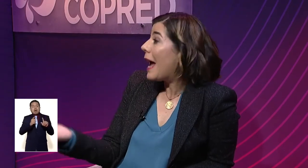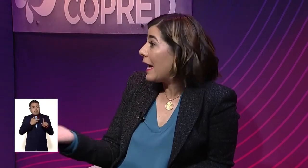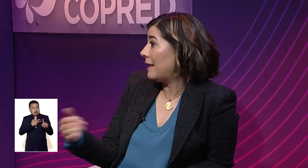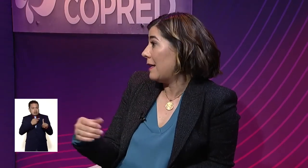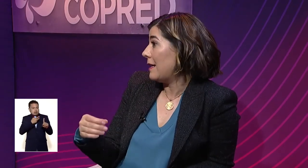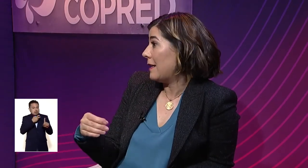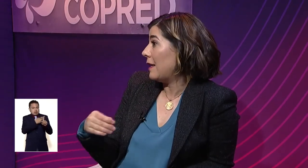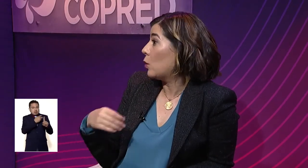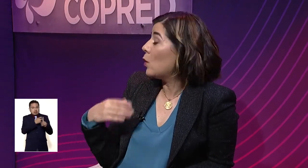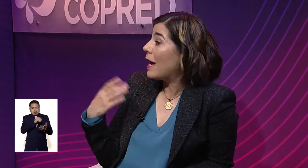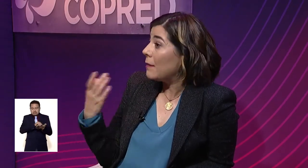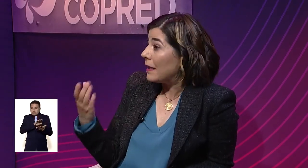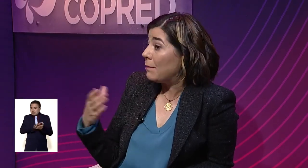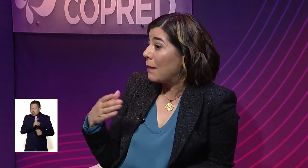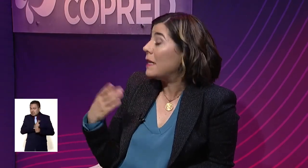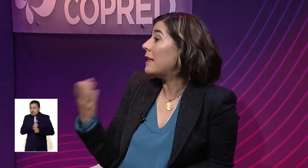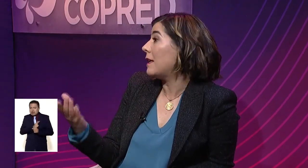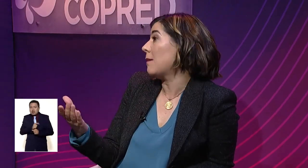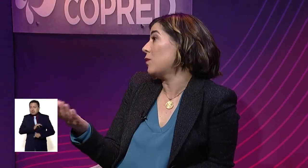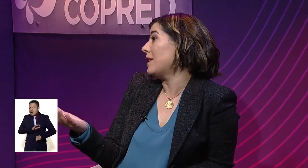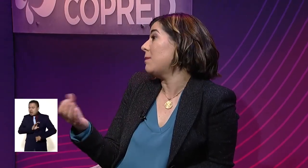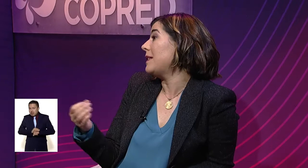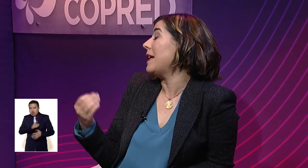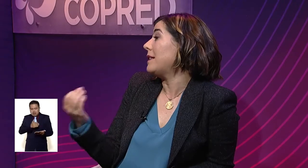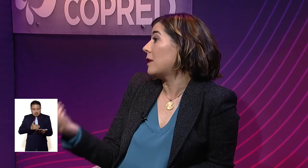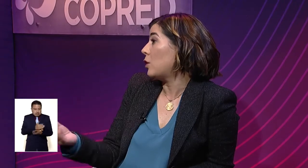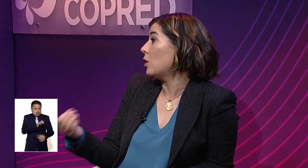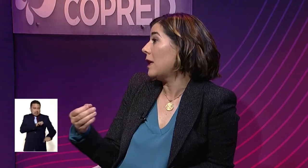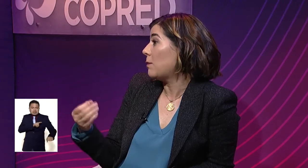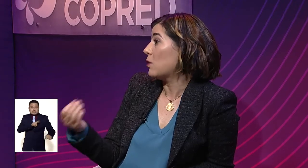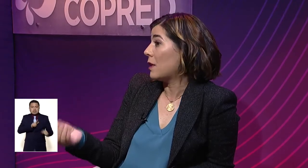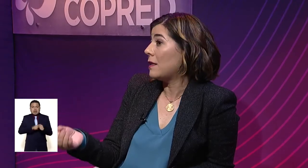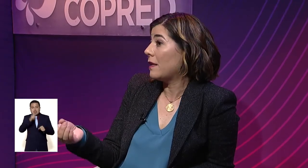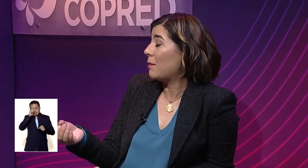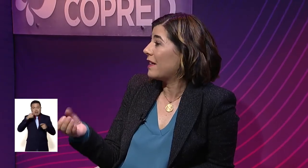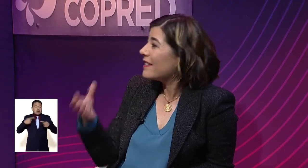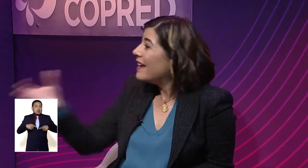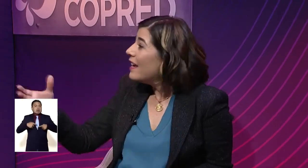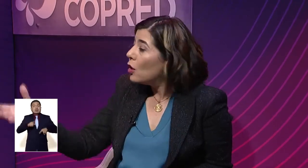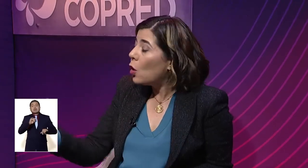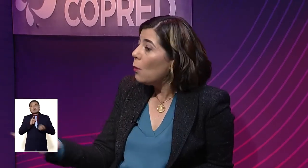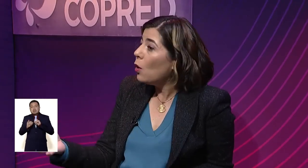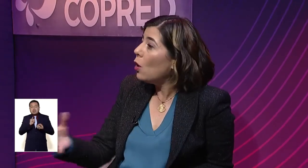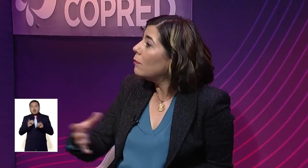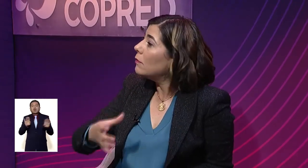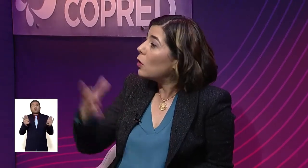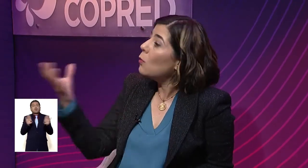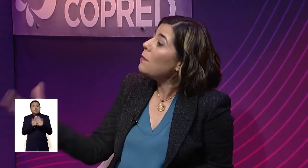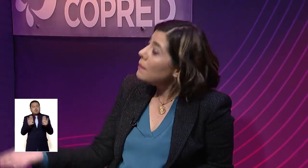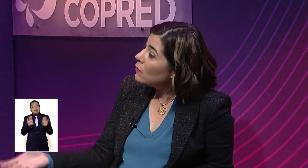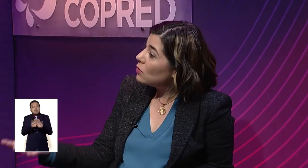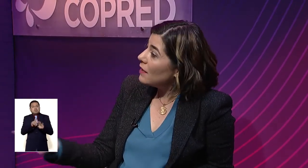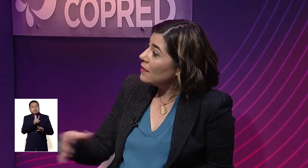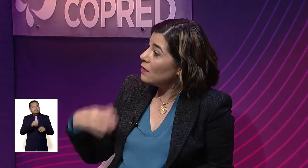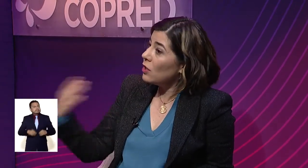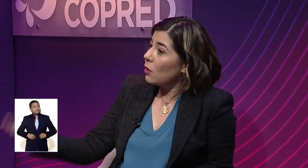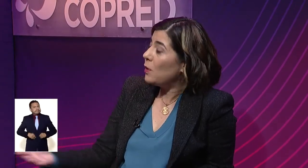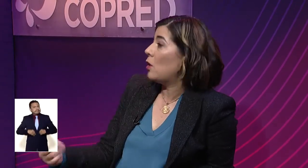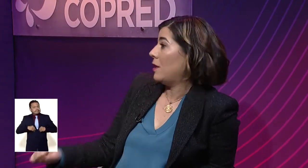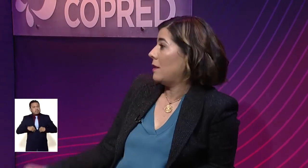esta licenciatura y permite, digamos, esta especialización de las personas intérpretes. ¿Cómo viven ustedes esto y qué opiniones tienen